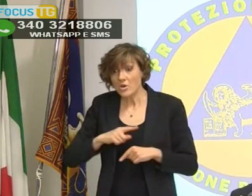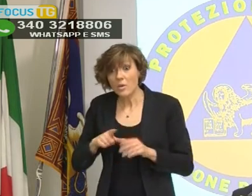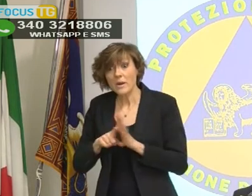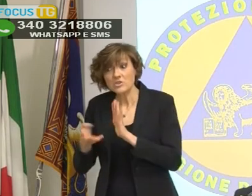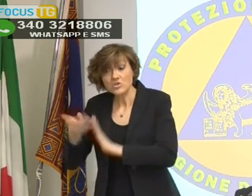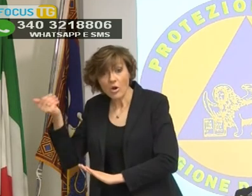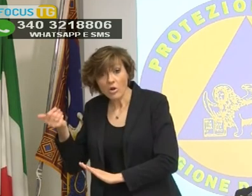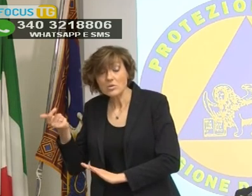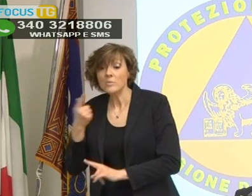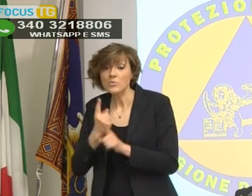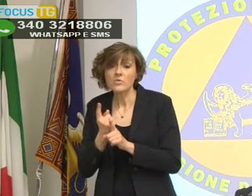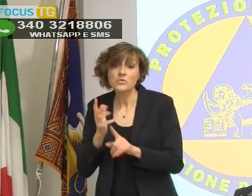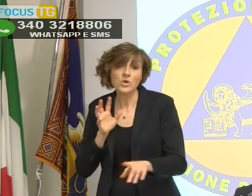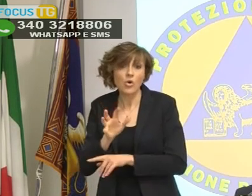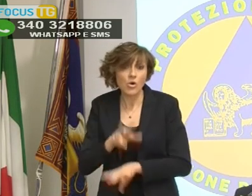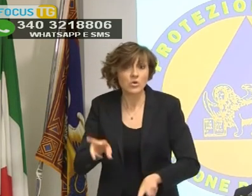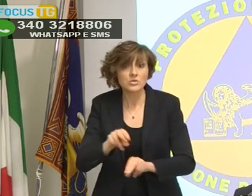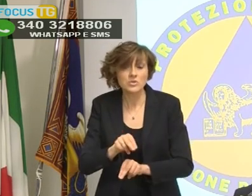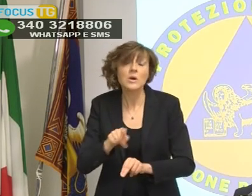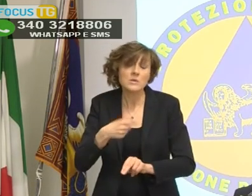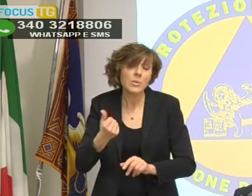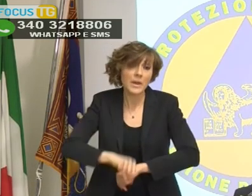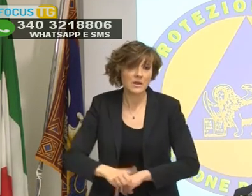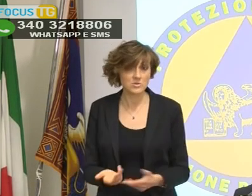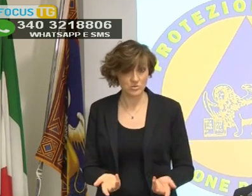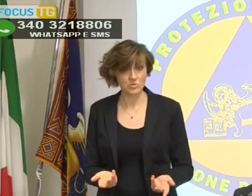e abbiamo anche ricorso e abbiamo perso.